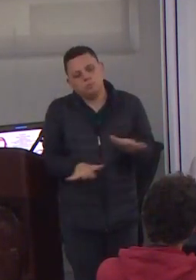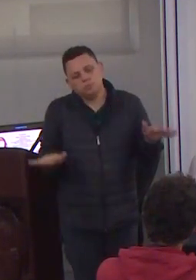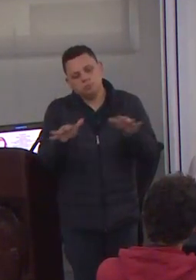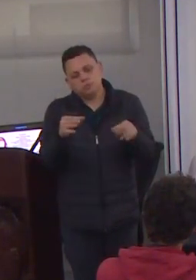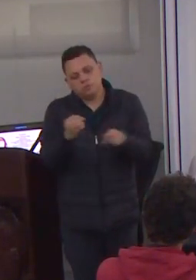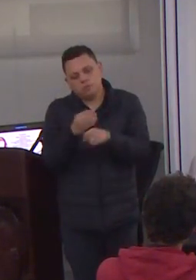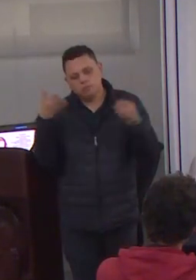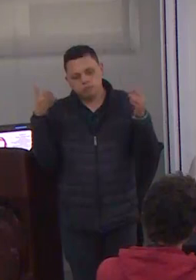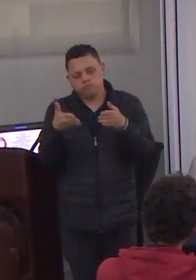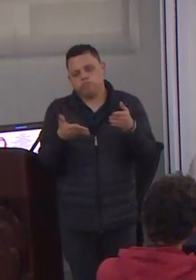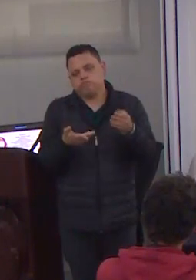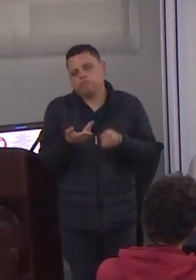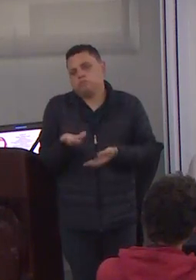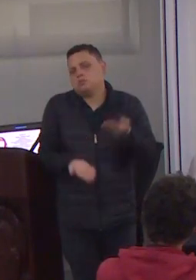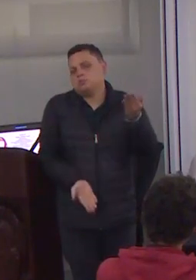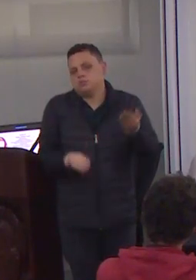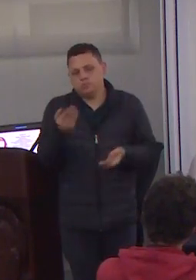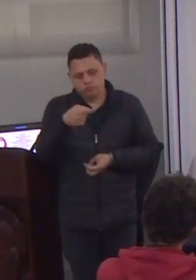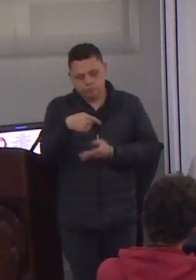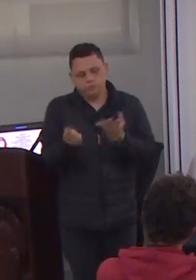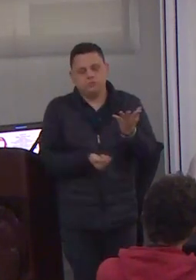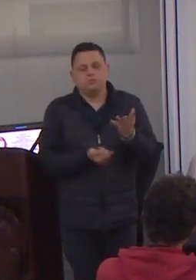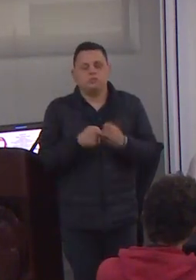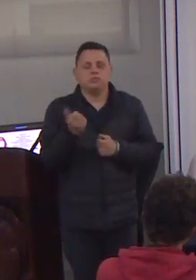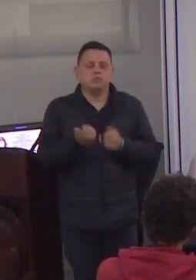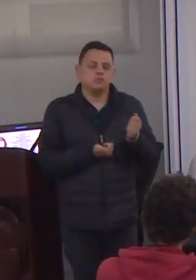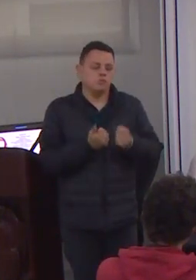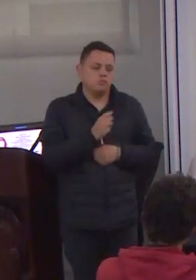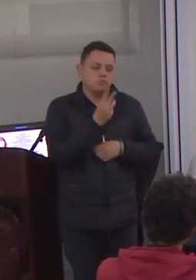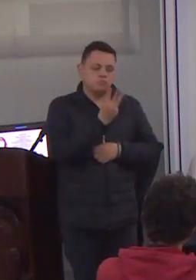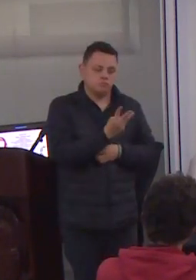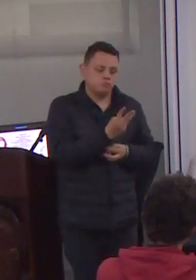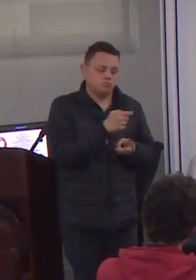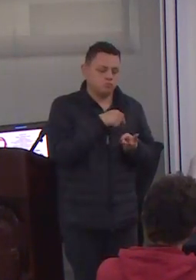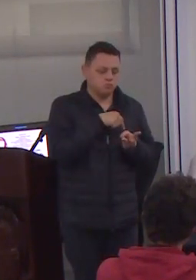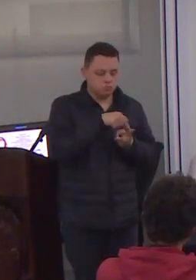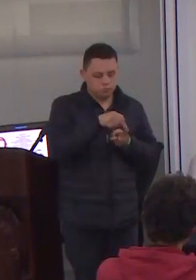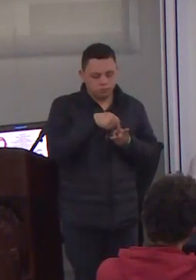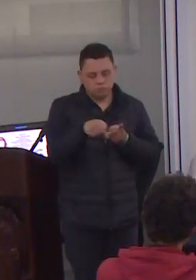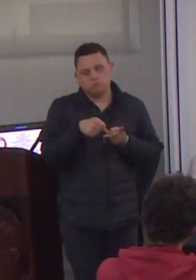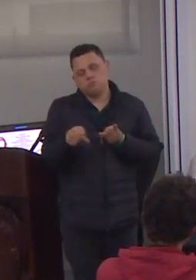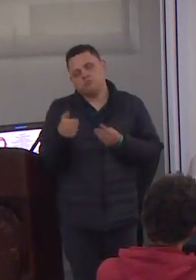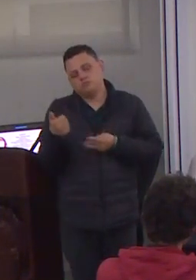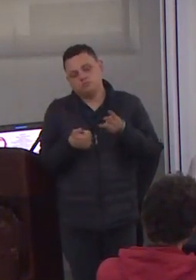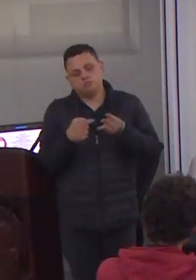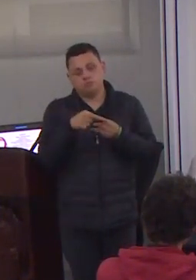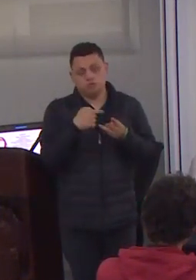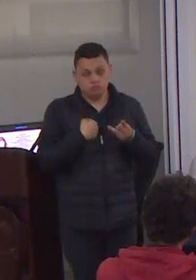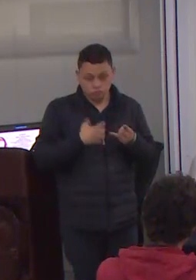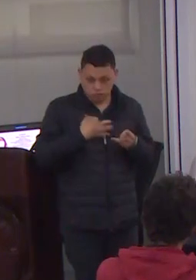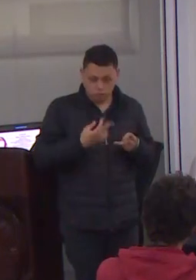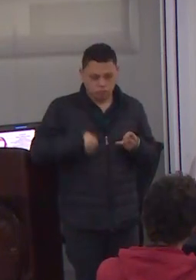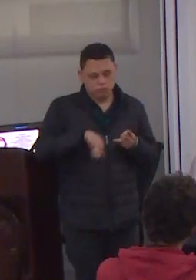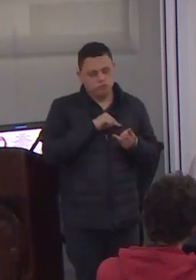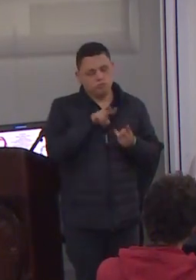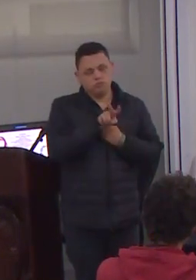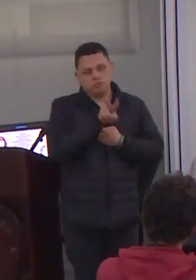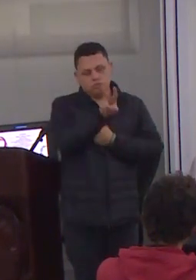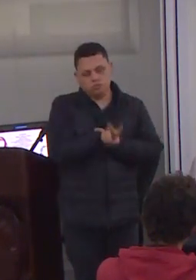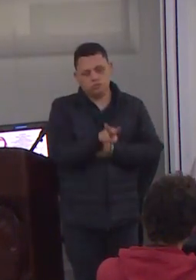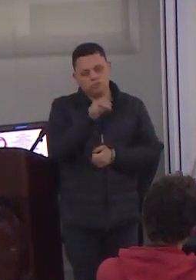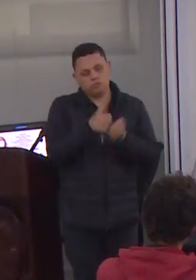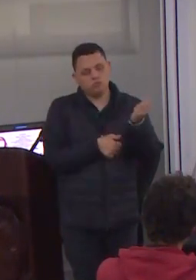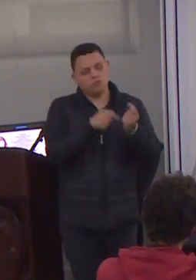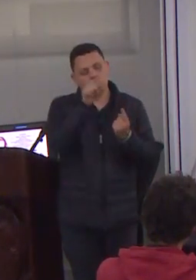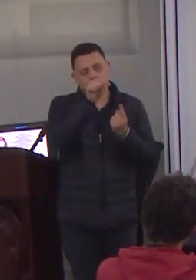trabajando pero en términos generales se pueden dividir en tres trayectorias nosotros estamos trabajando dos una trayectoria que le